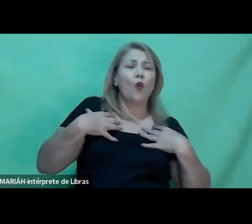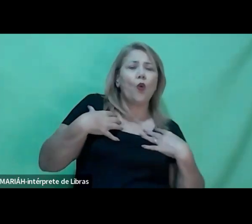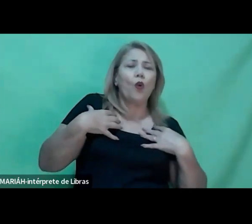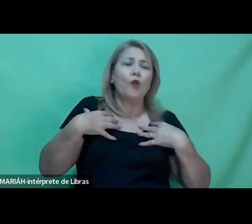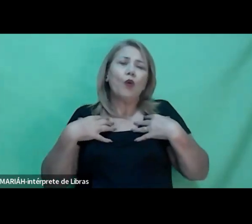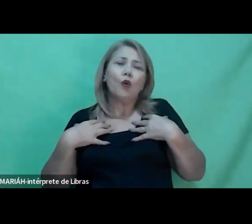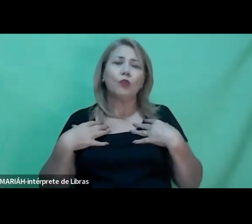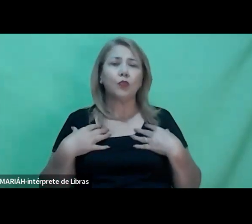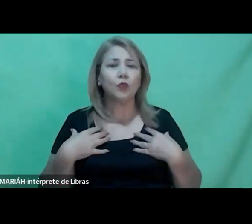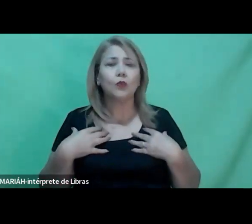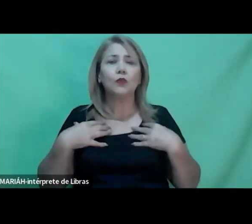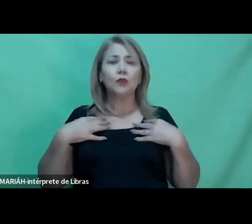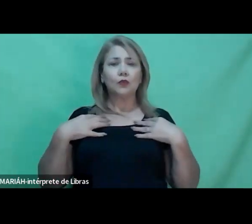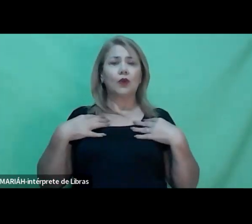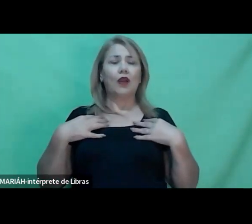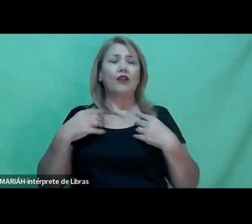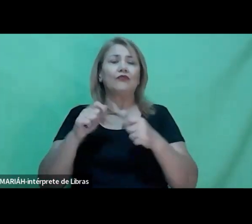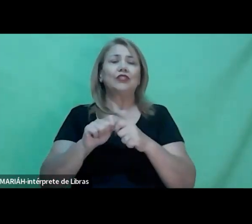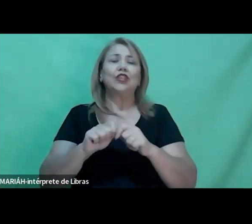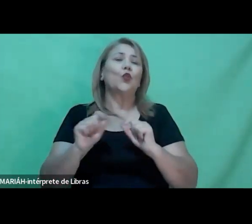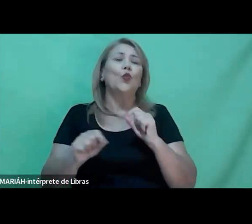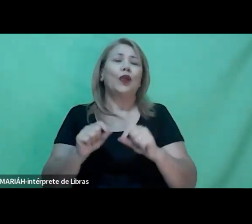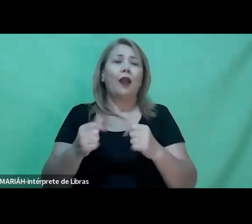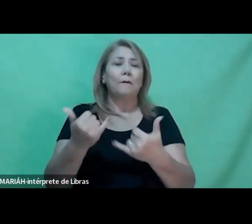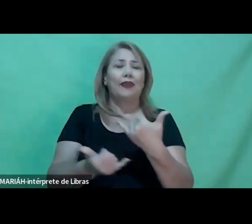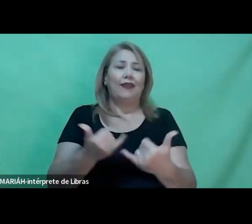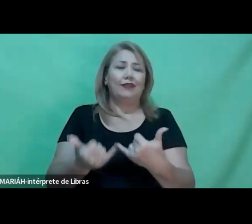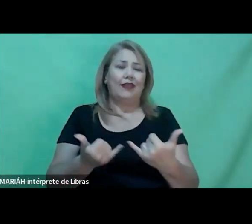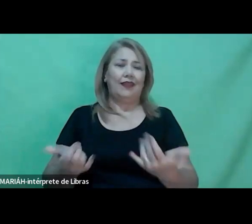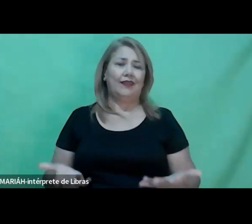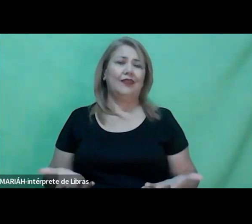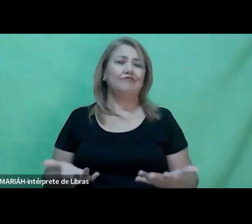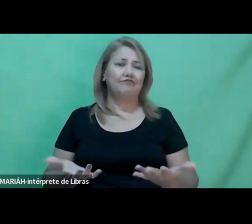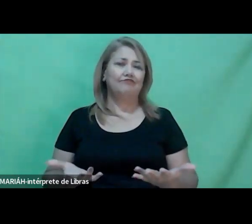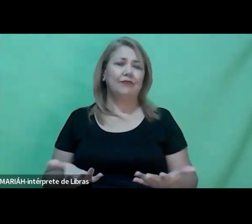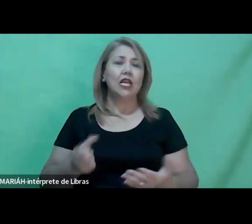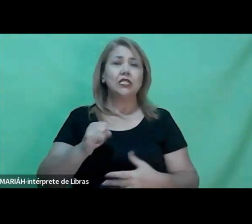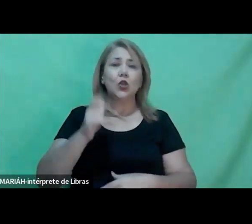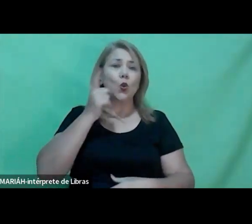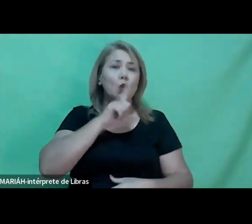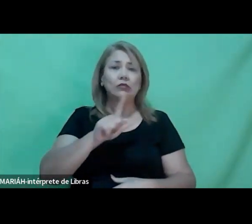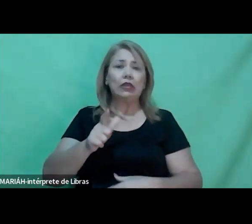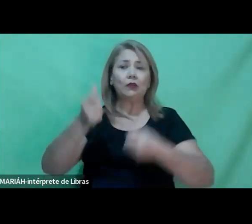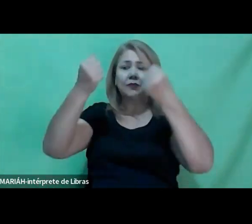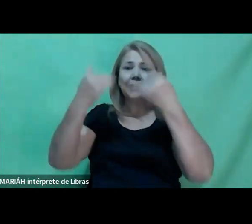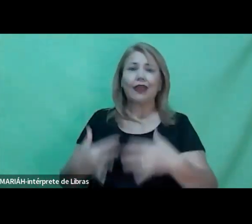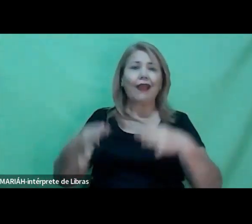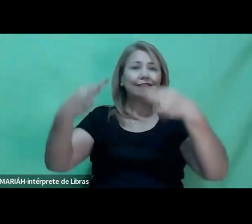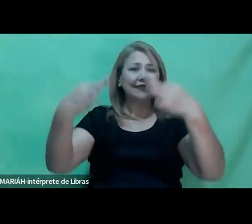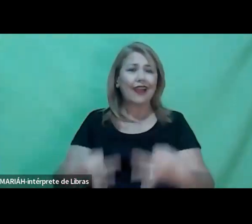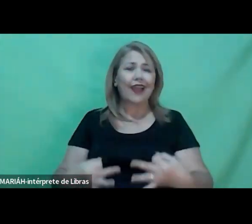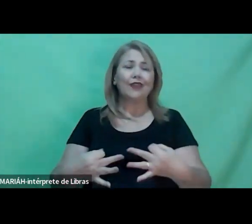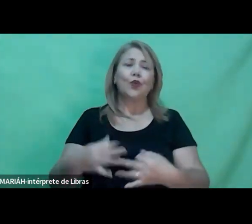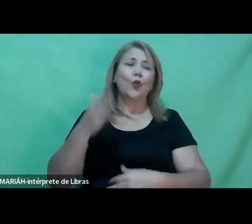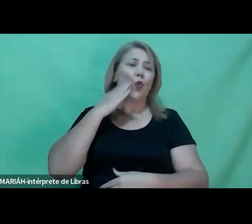chiste entonces me tocó en un momento determinado soltar la máquina y mostrarle las posiciones